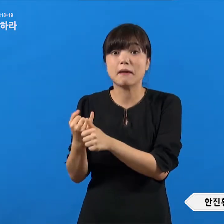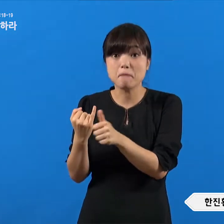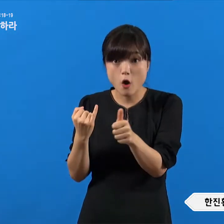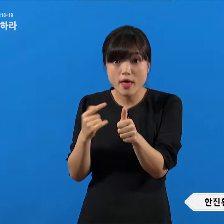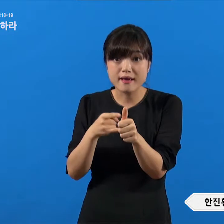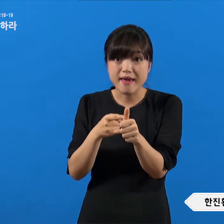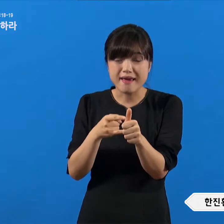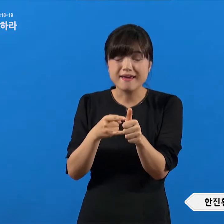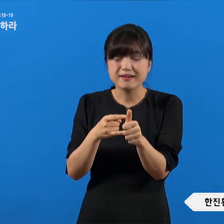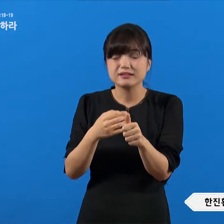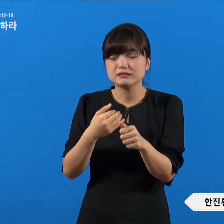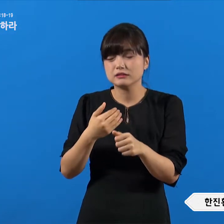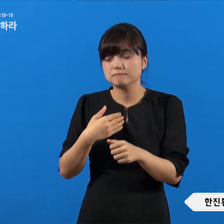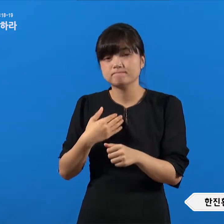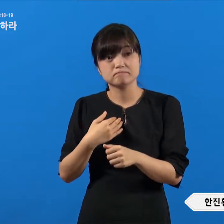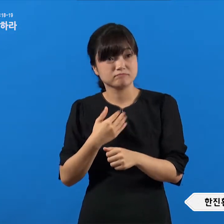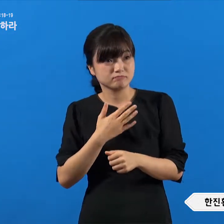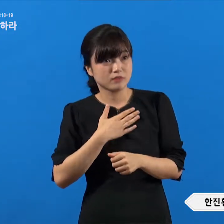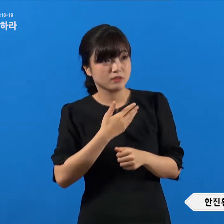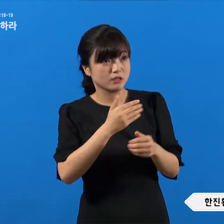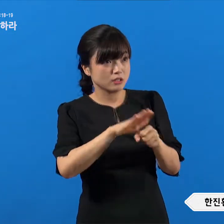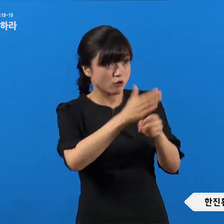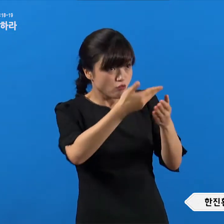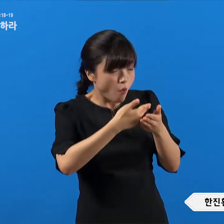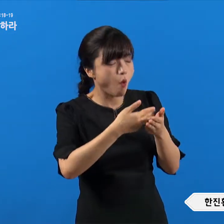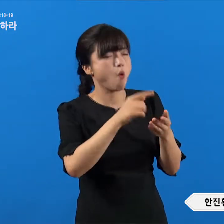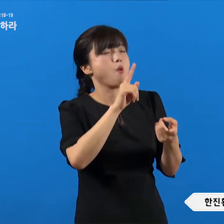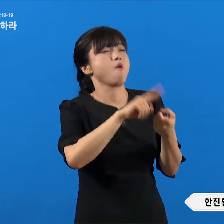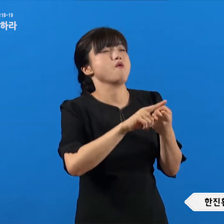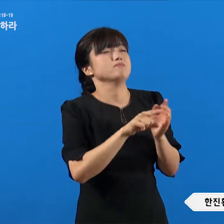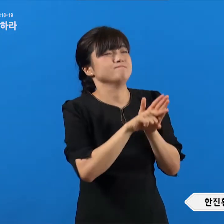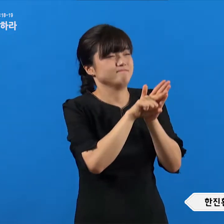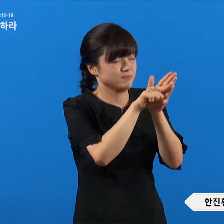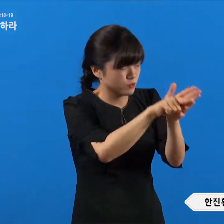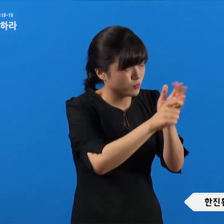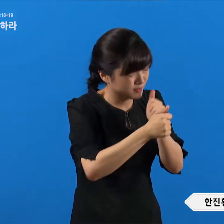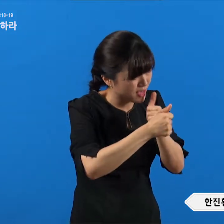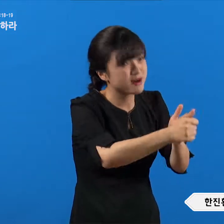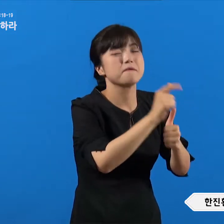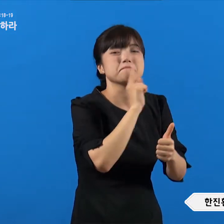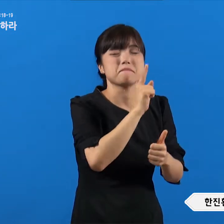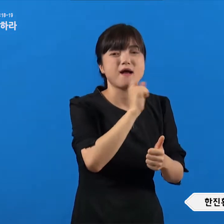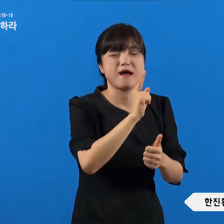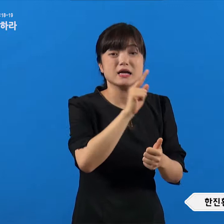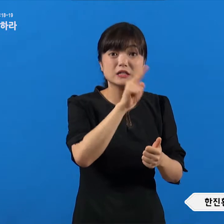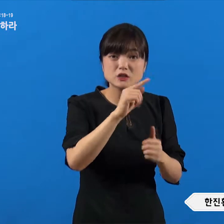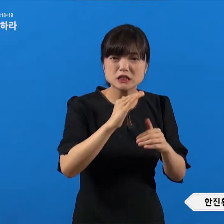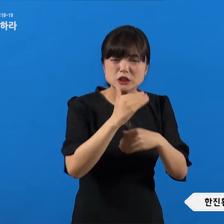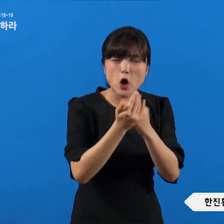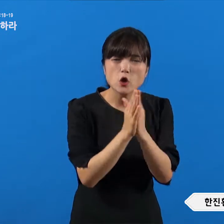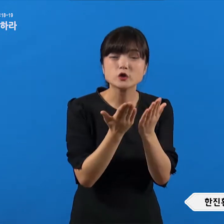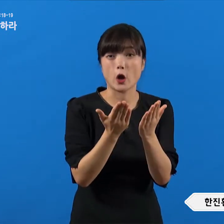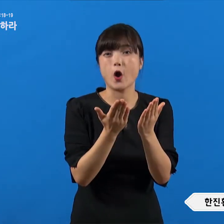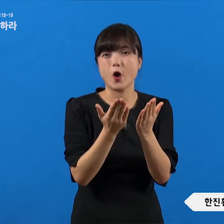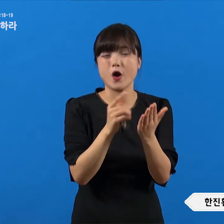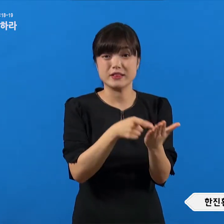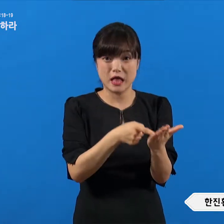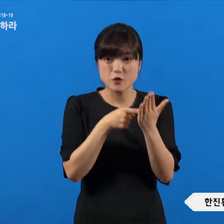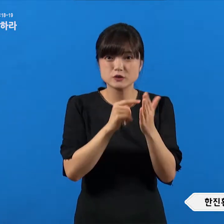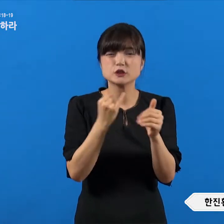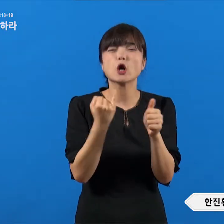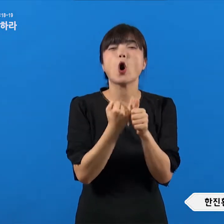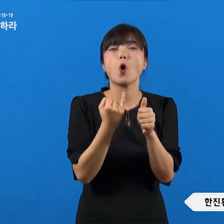남편을 전적으로 믿고 의지하고 따르라는 말입니다. 자, 그것이 성경적인 이제 결혼관입니다.